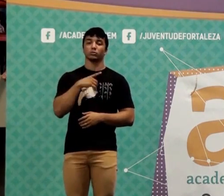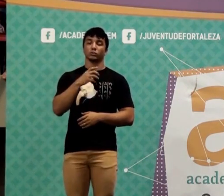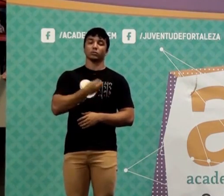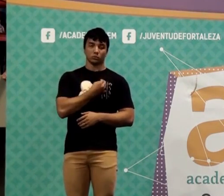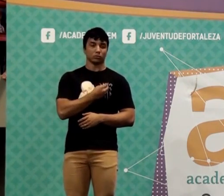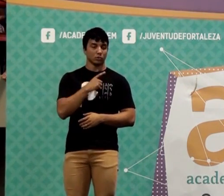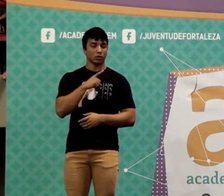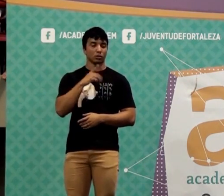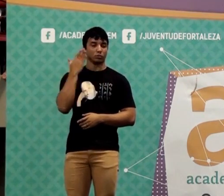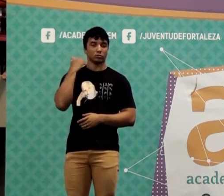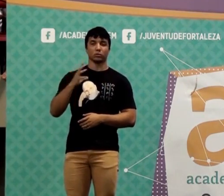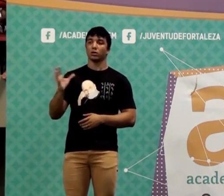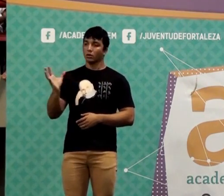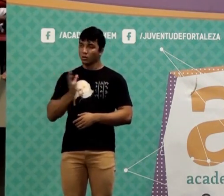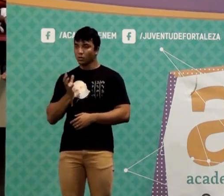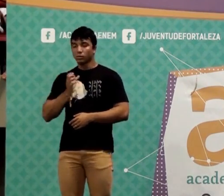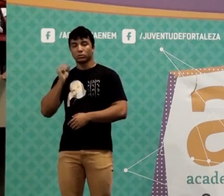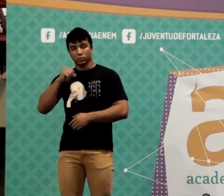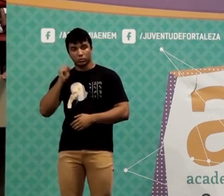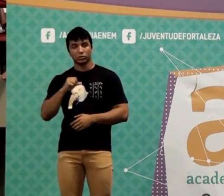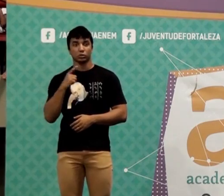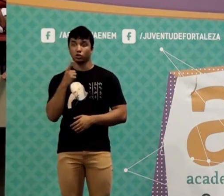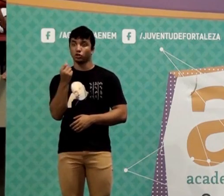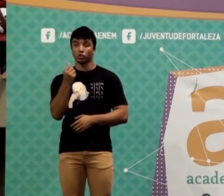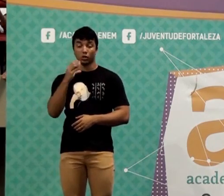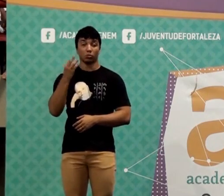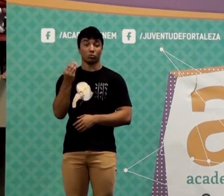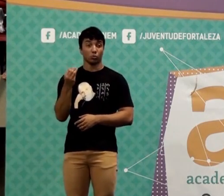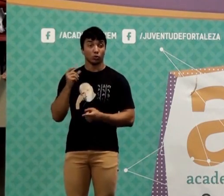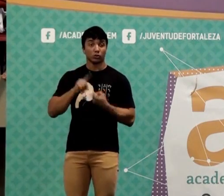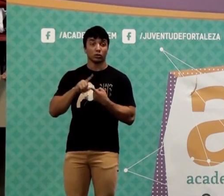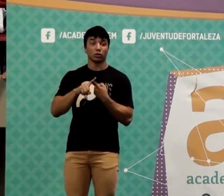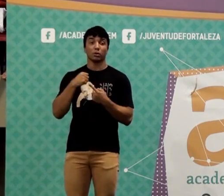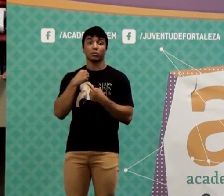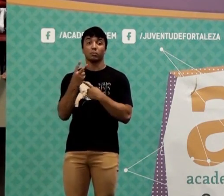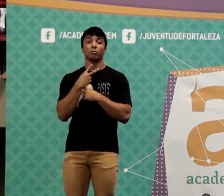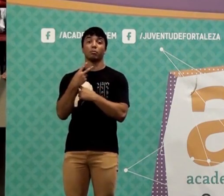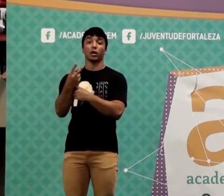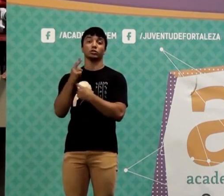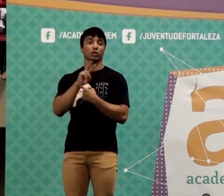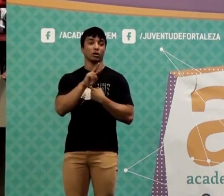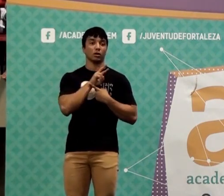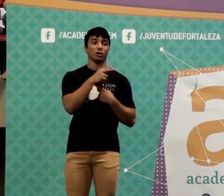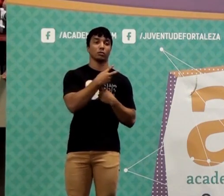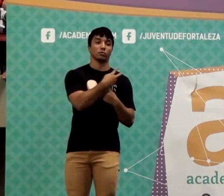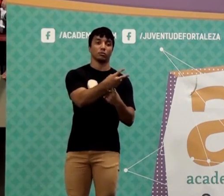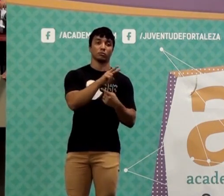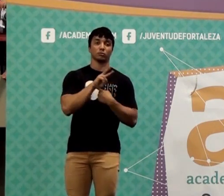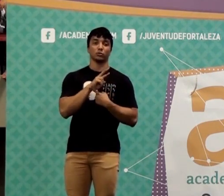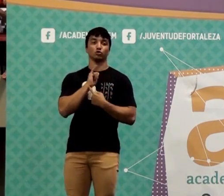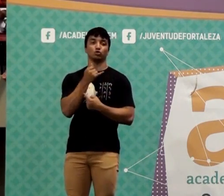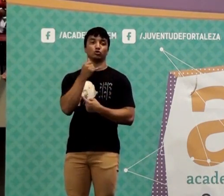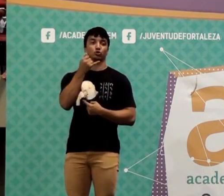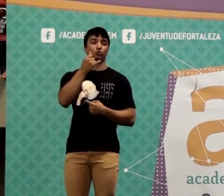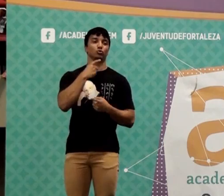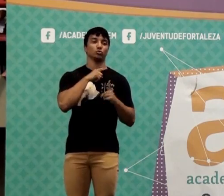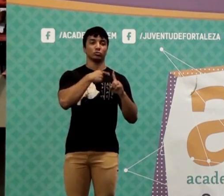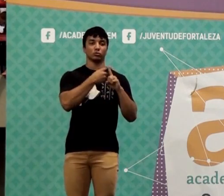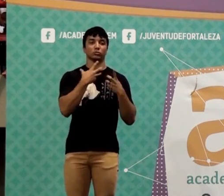achado tesouros no Oriente Médio. Os templários teriam encontrado o Santo Graal, a Arca da